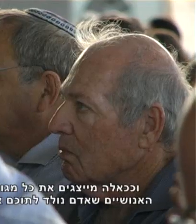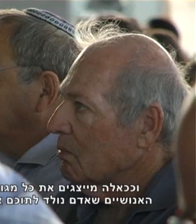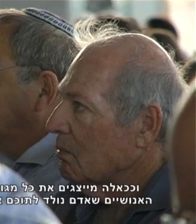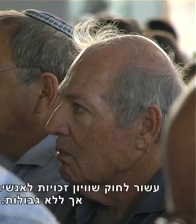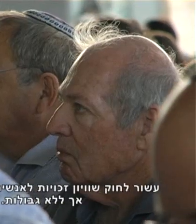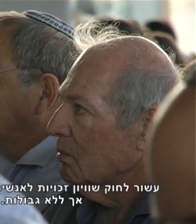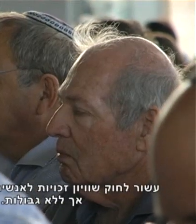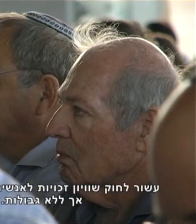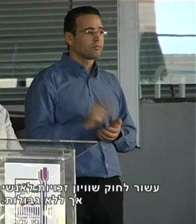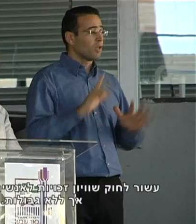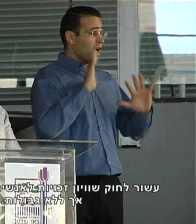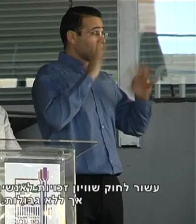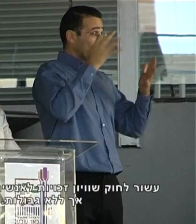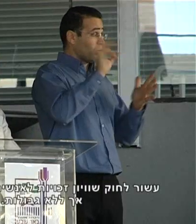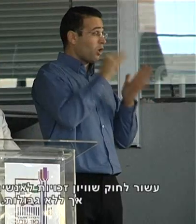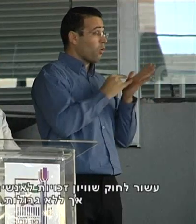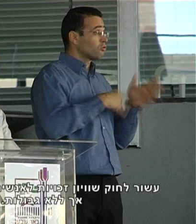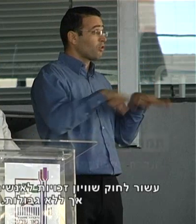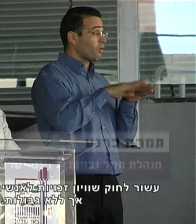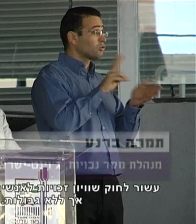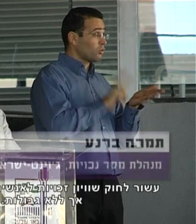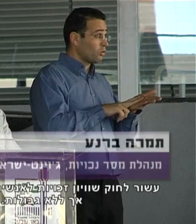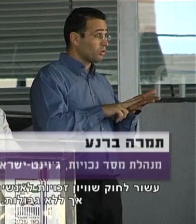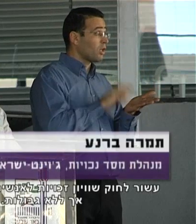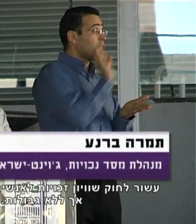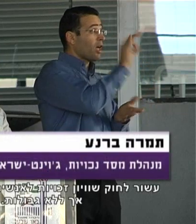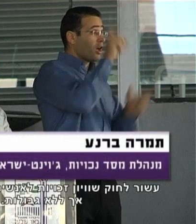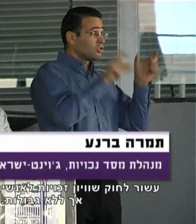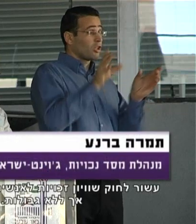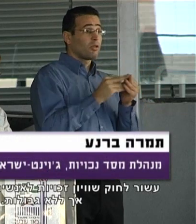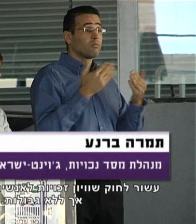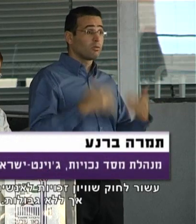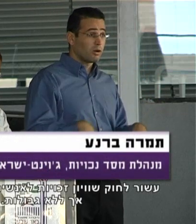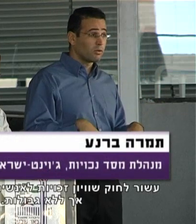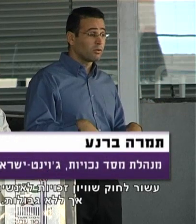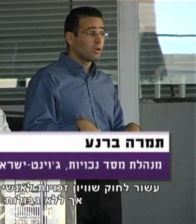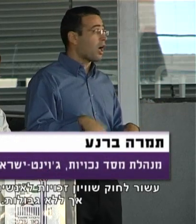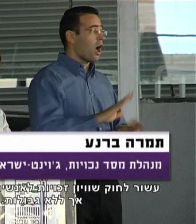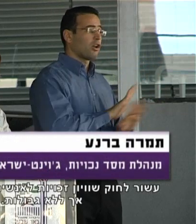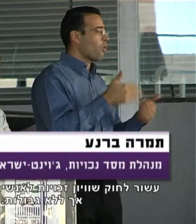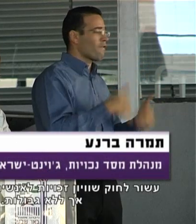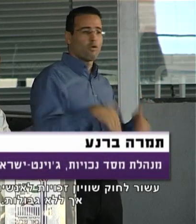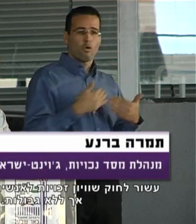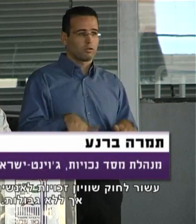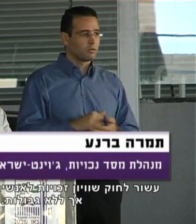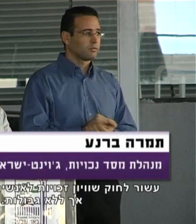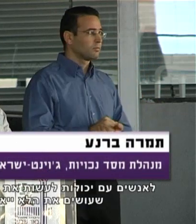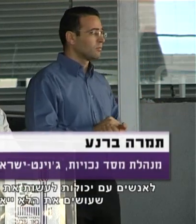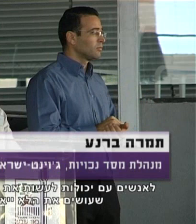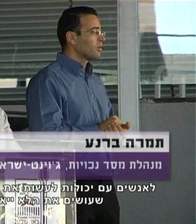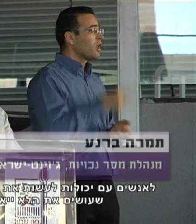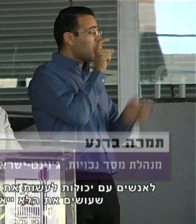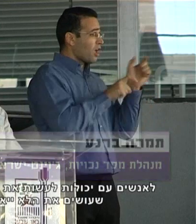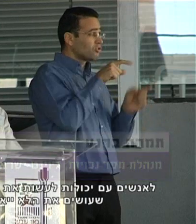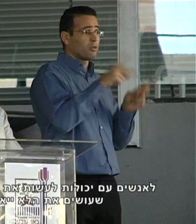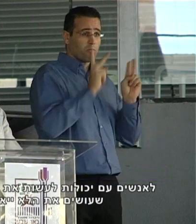בהם. עשור לחוק שוויון זכויות לאנשים עם מגבלות, אך ללא גבולות.